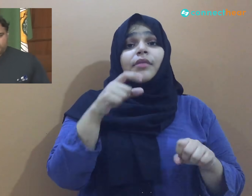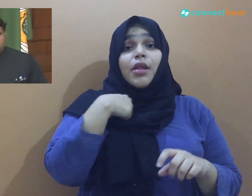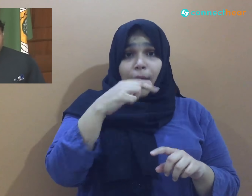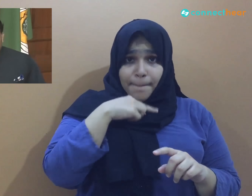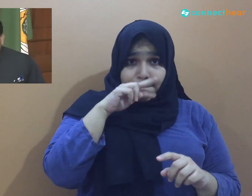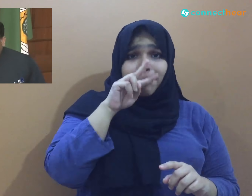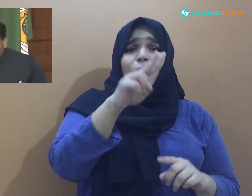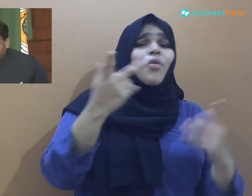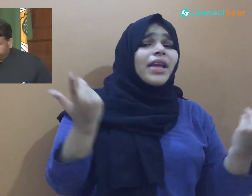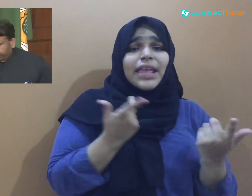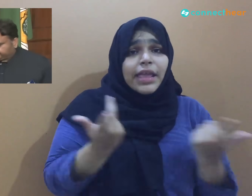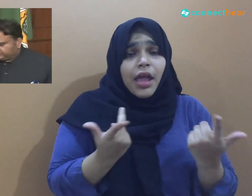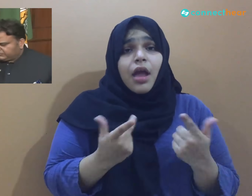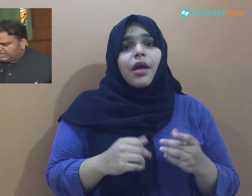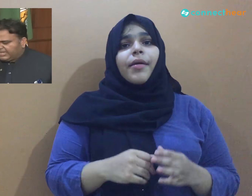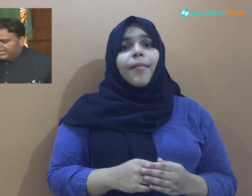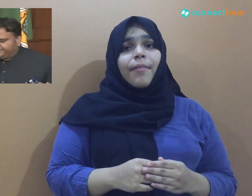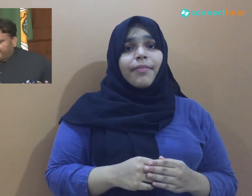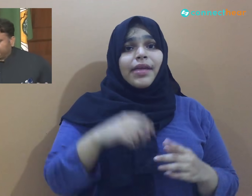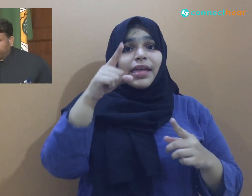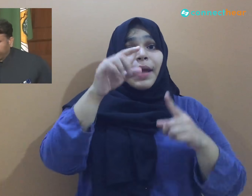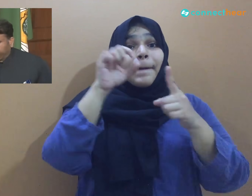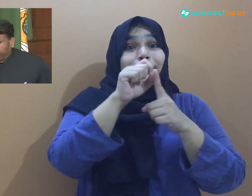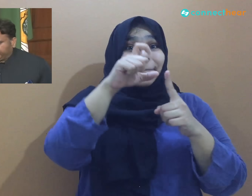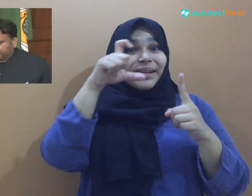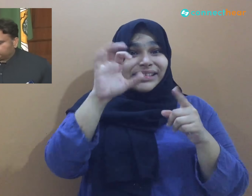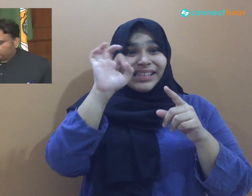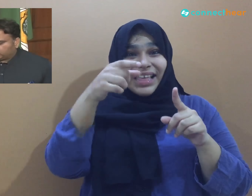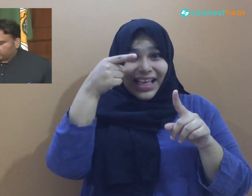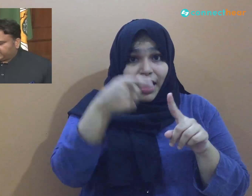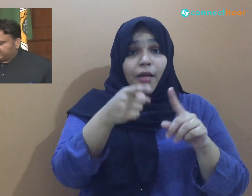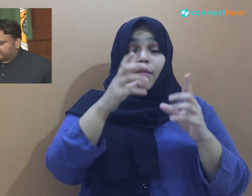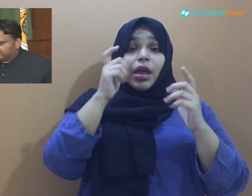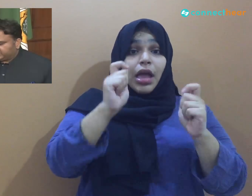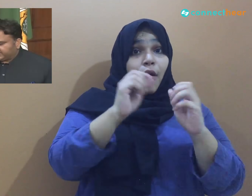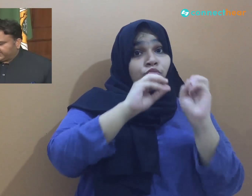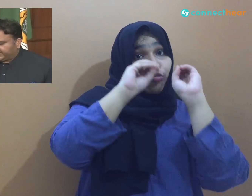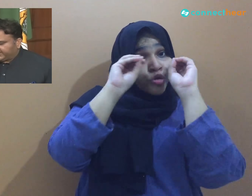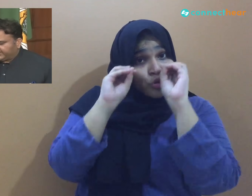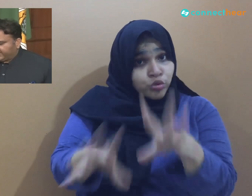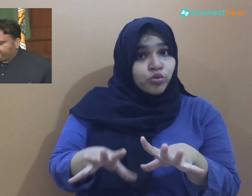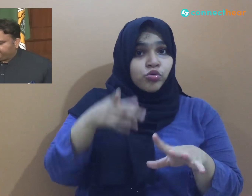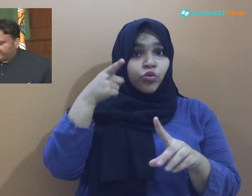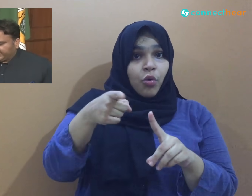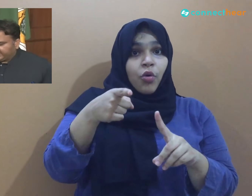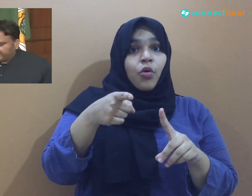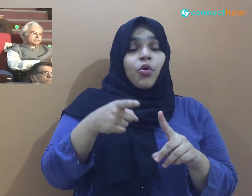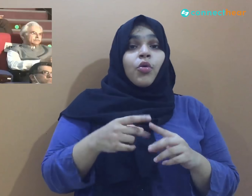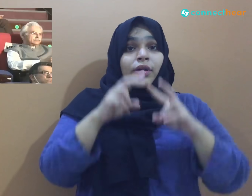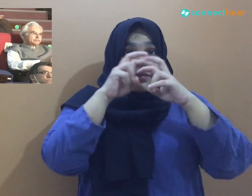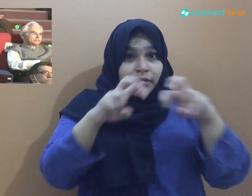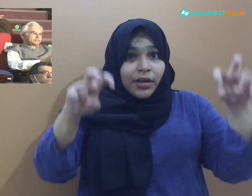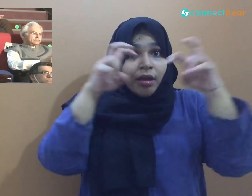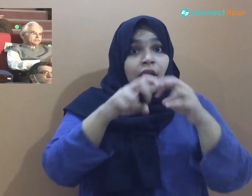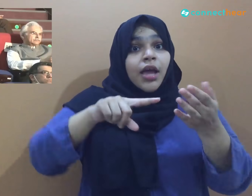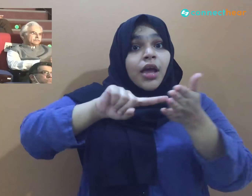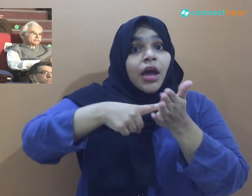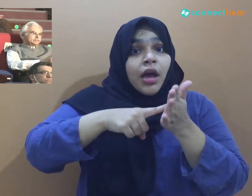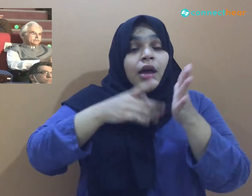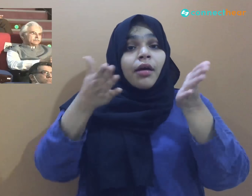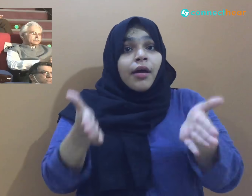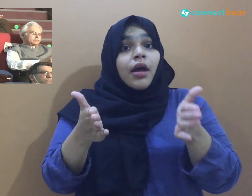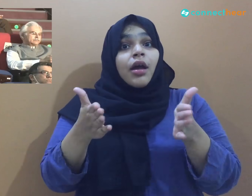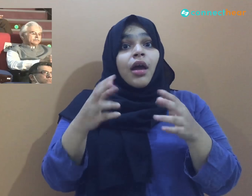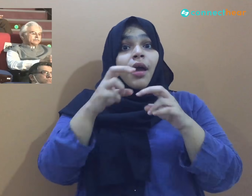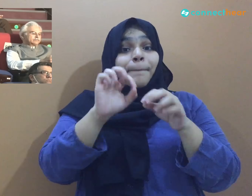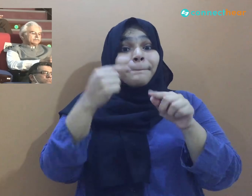کہ جو سر یہ پی سی ہے اس کو اتھارٹی دی جائے کہ یہ ویٹنگ کرے الیکٹرو میڈیکل